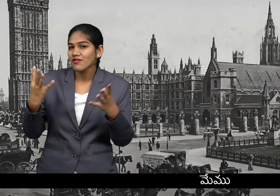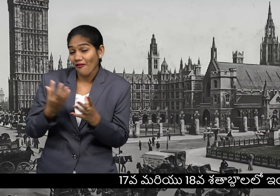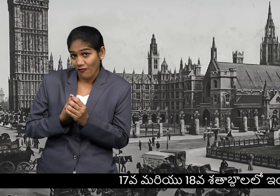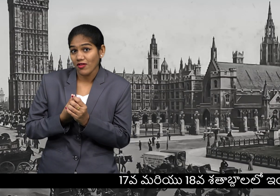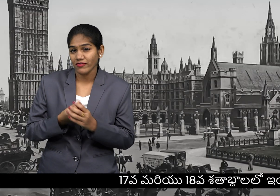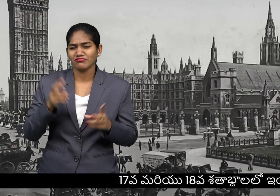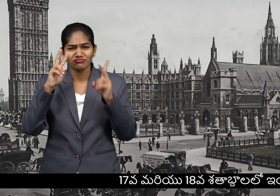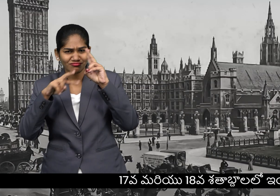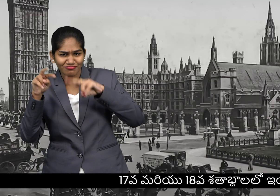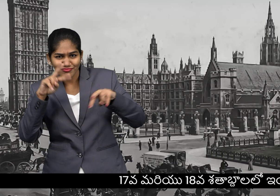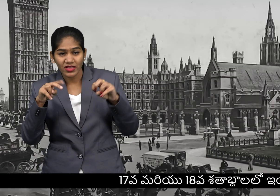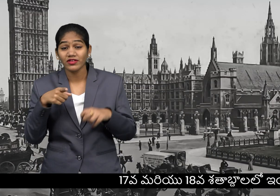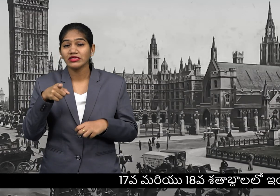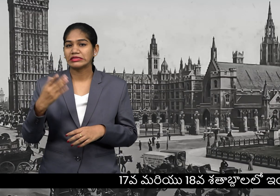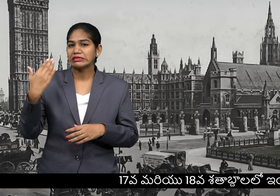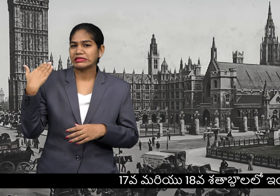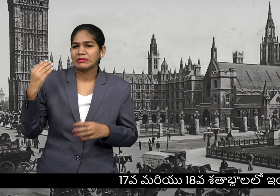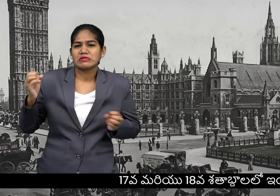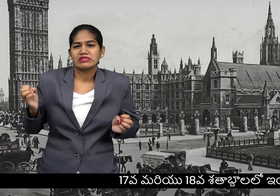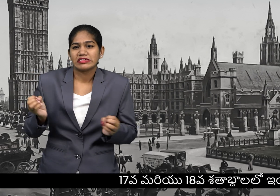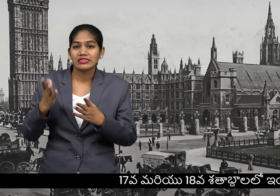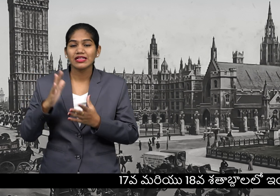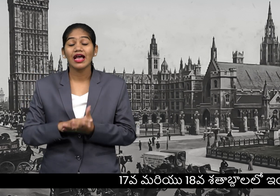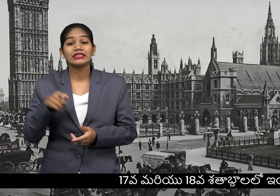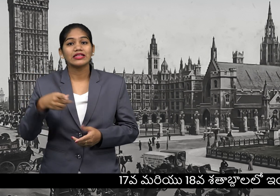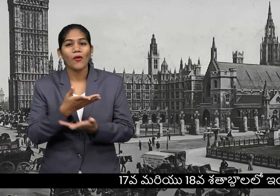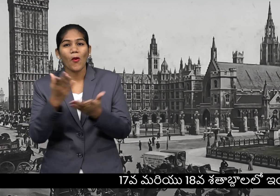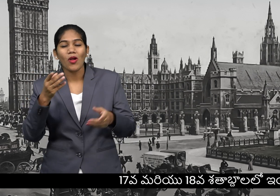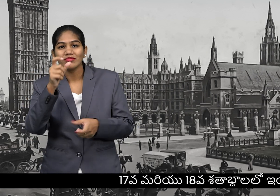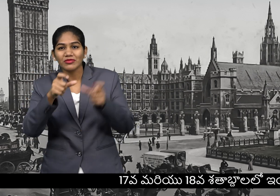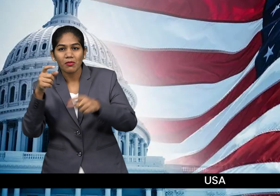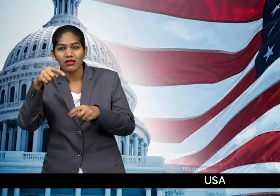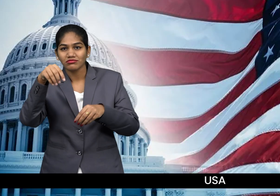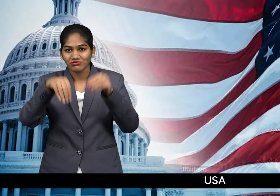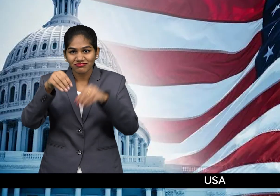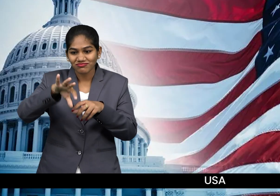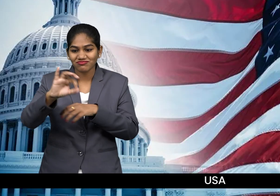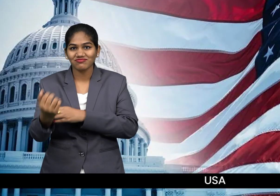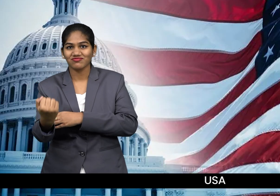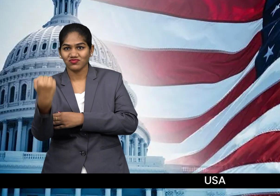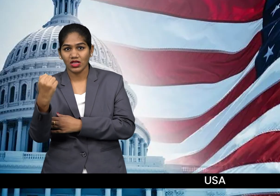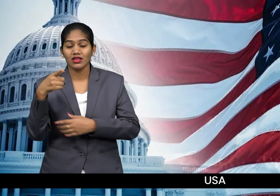మేము 17వ మరియు 18వ శతాబ్దాలలో ఇంగ్లాండ్, యుఎస్ఏ